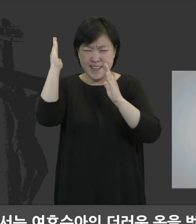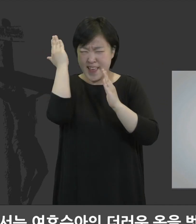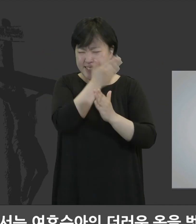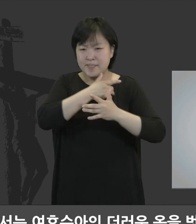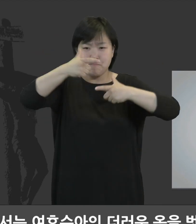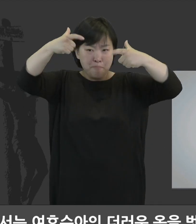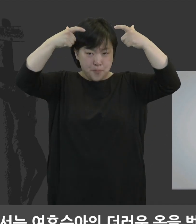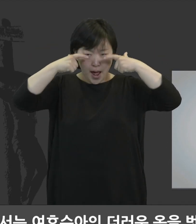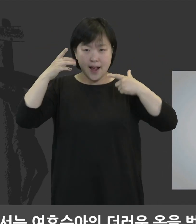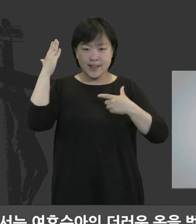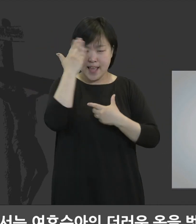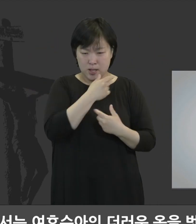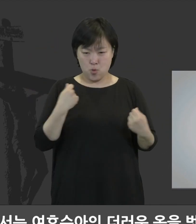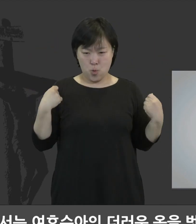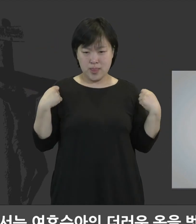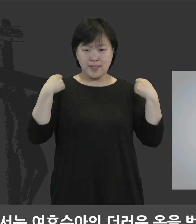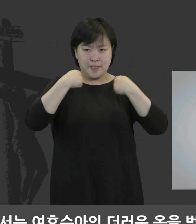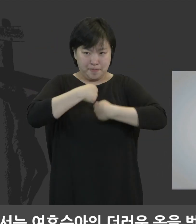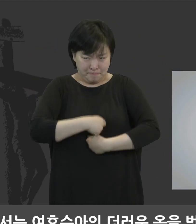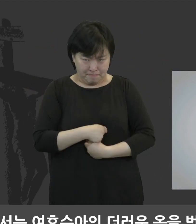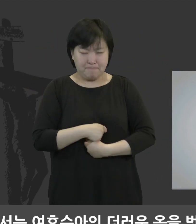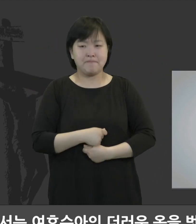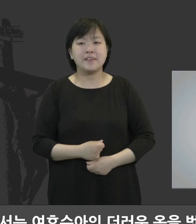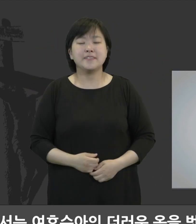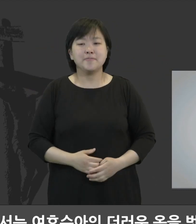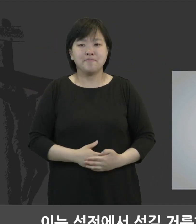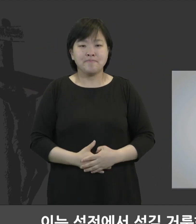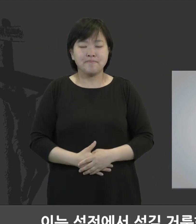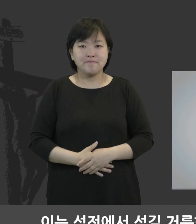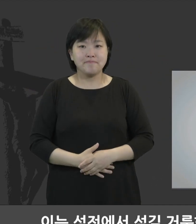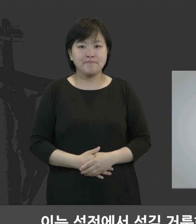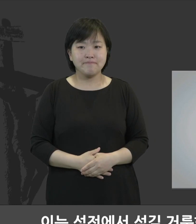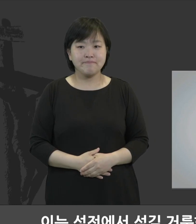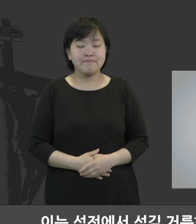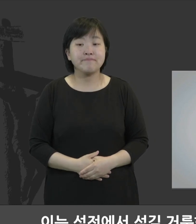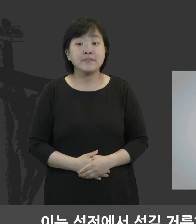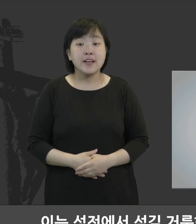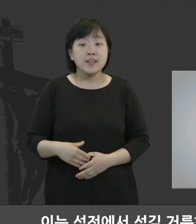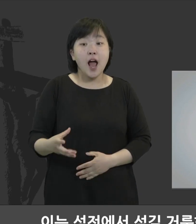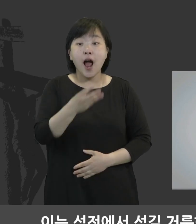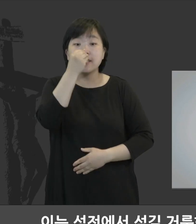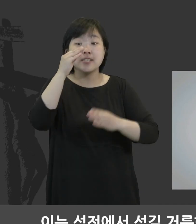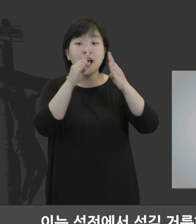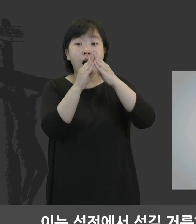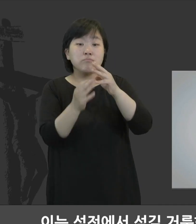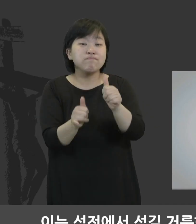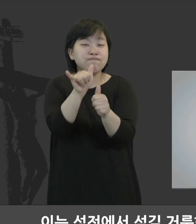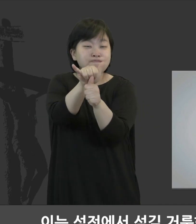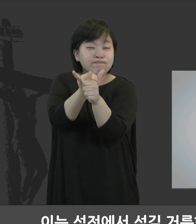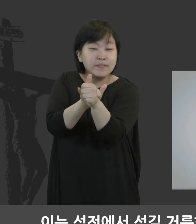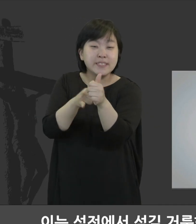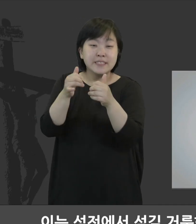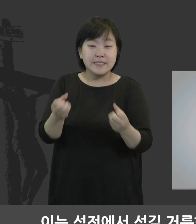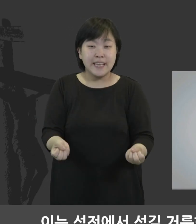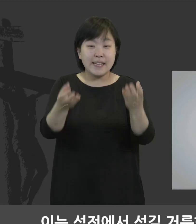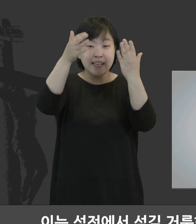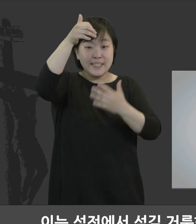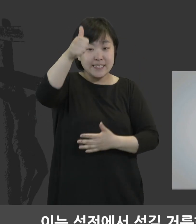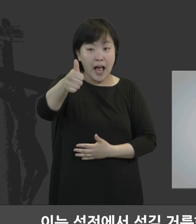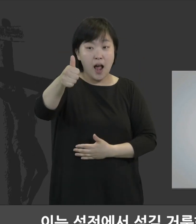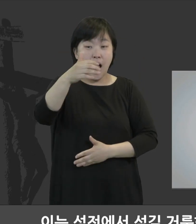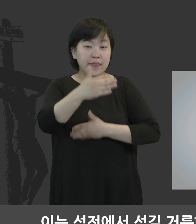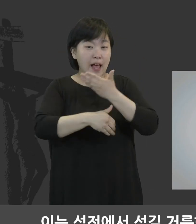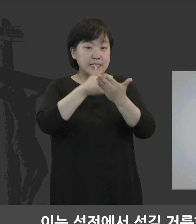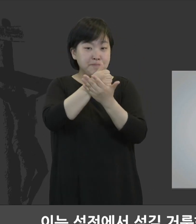정결한 관을 씌우고 깨끗한 옷을 입히십니다. 이는 성전에서 섬길 거룩한 제사장들을